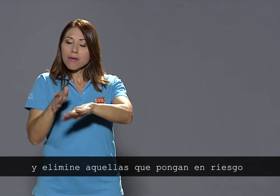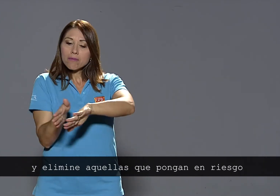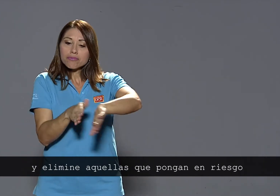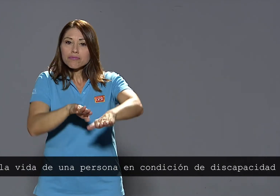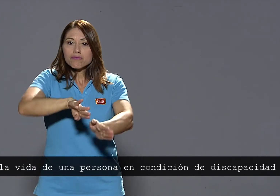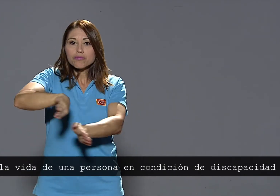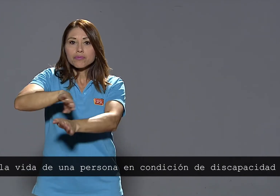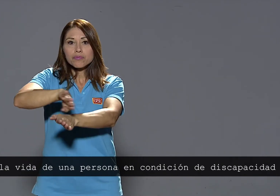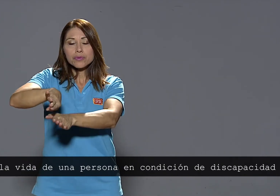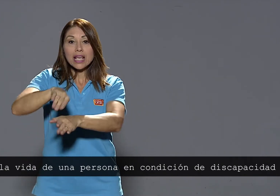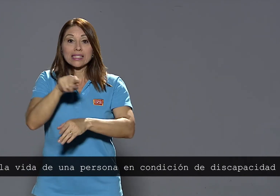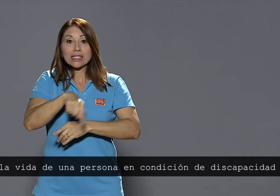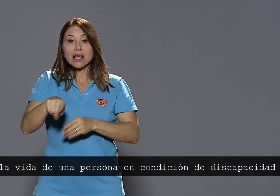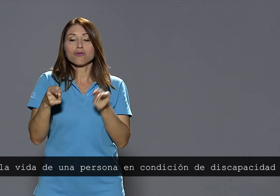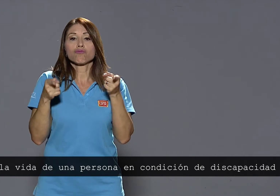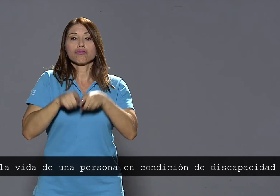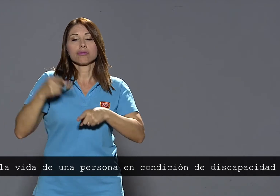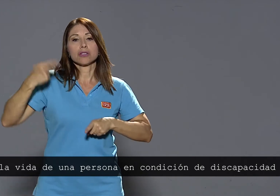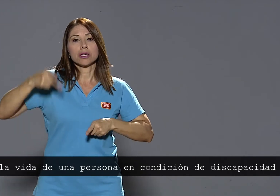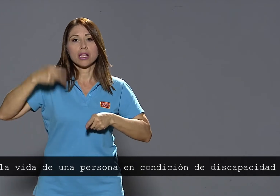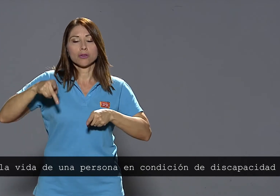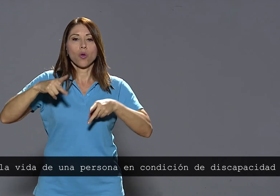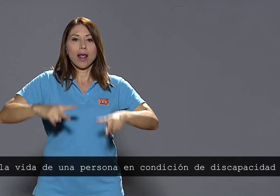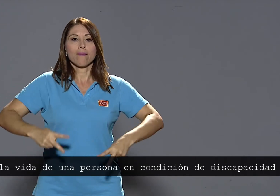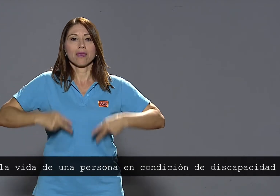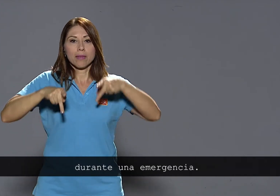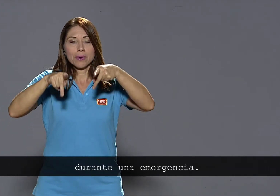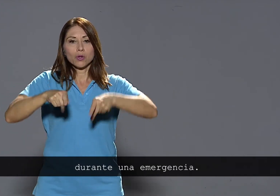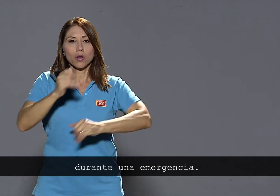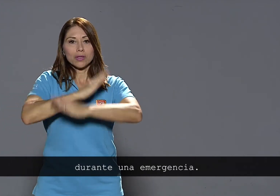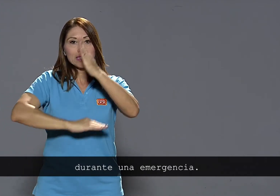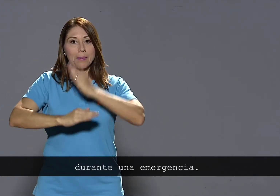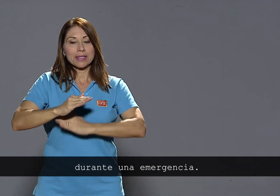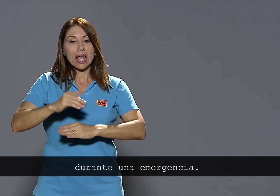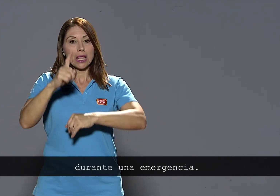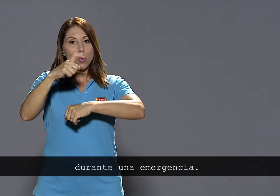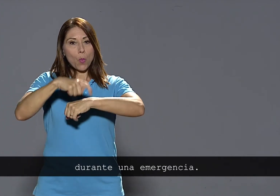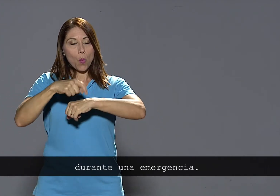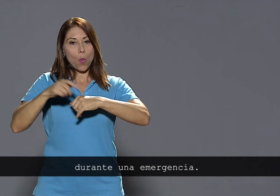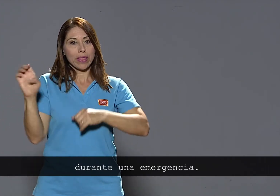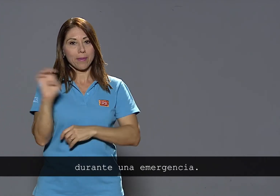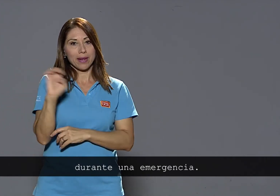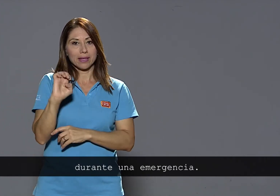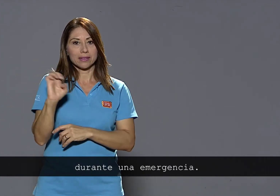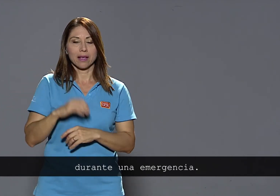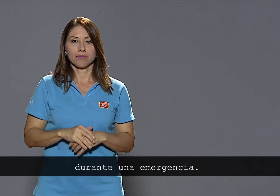pongan en riesgo la vida de una persona en condición de discapacidad durante una emergencia.